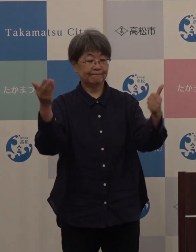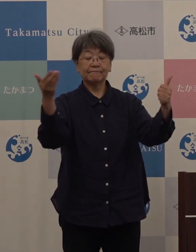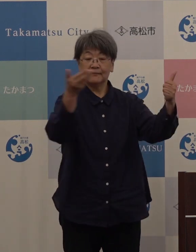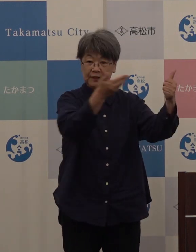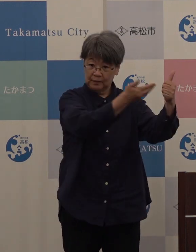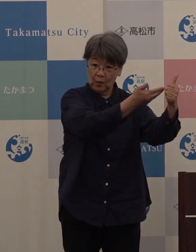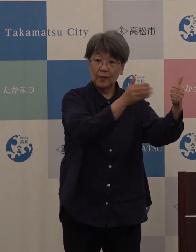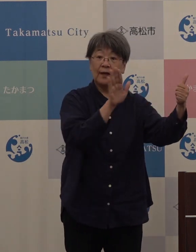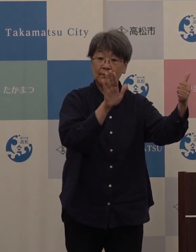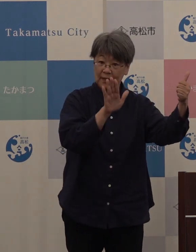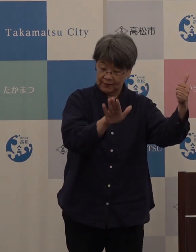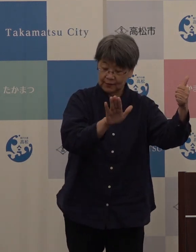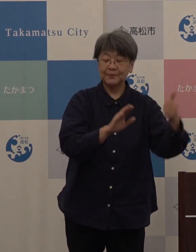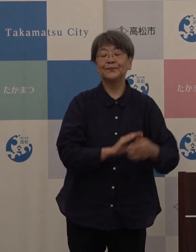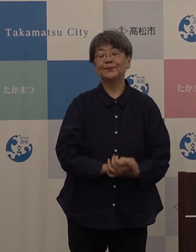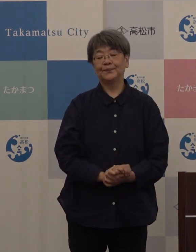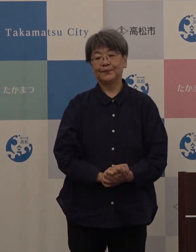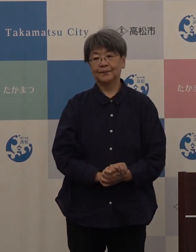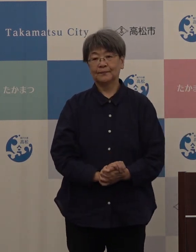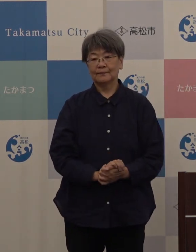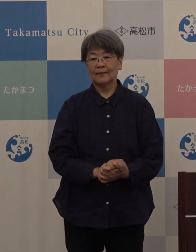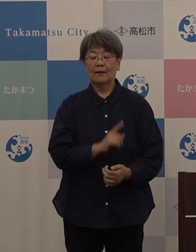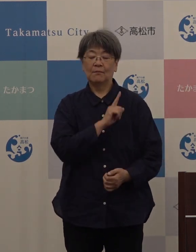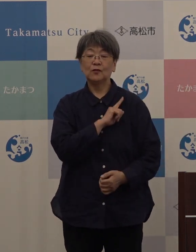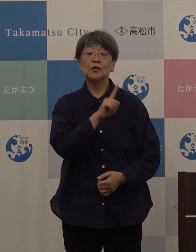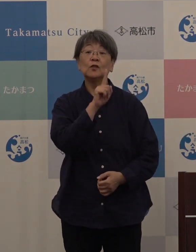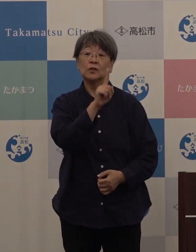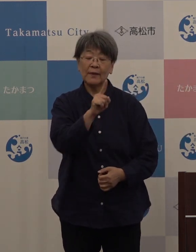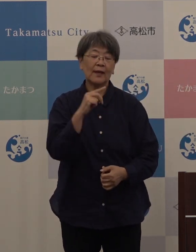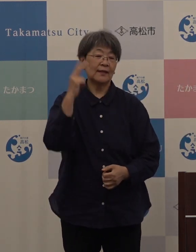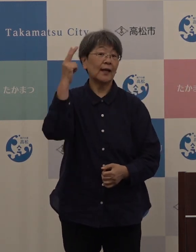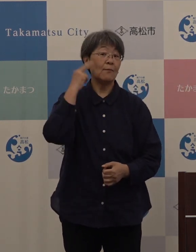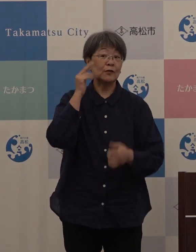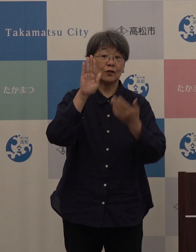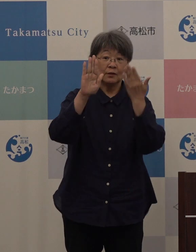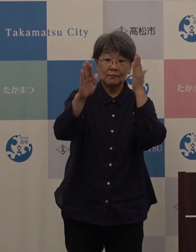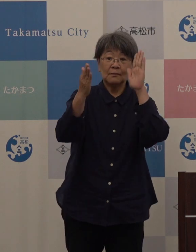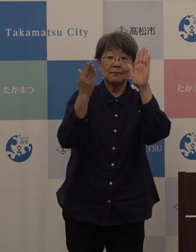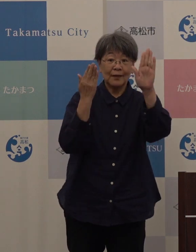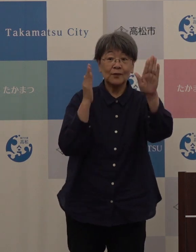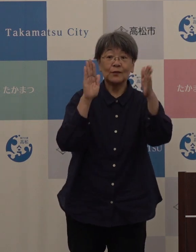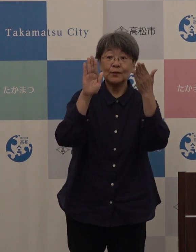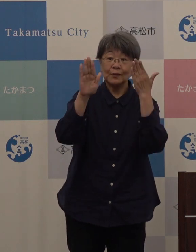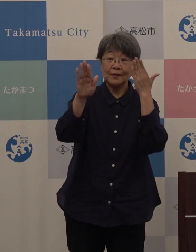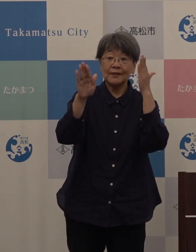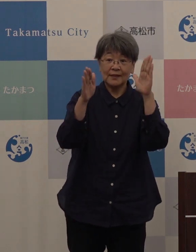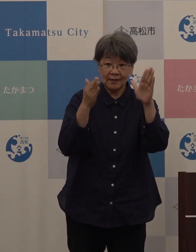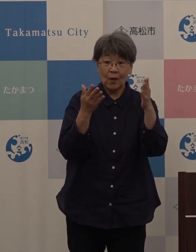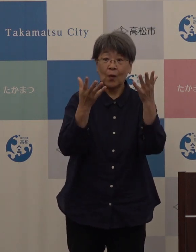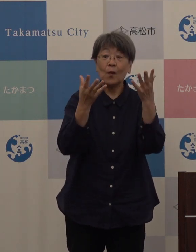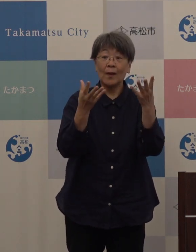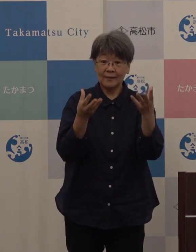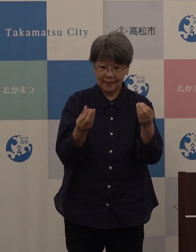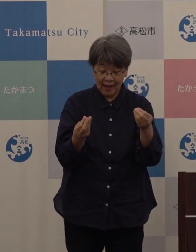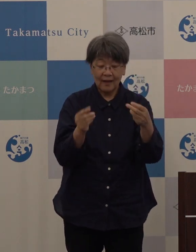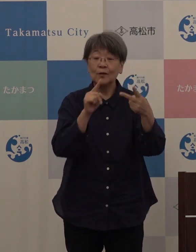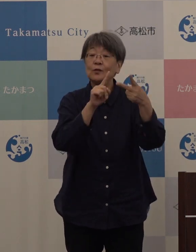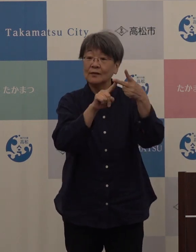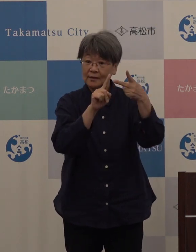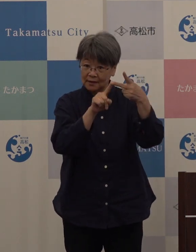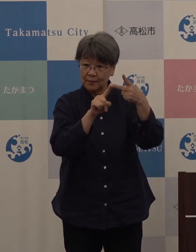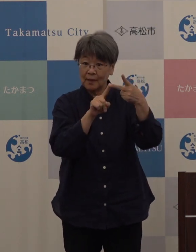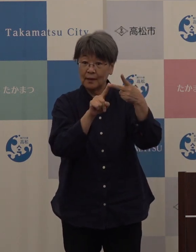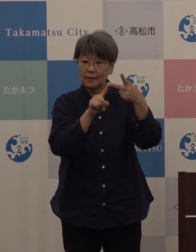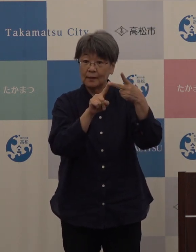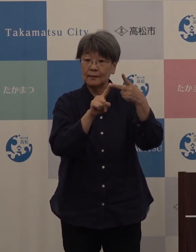ます。続けて2問質問します。まず1つ目、高松祭りを終えての所感を教えてください。2つ目、中国の日本